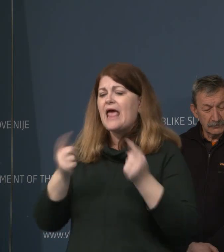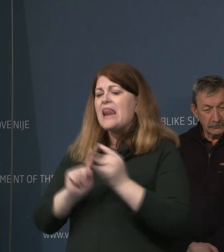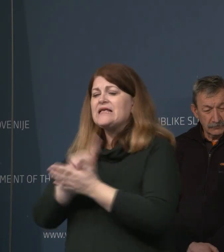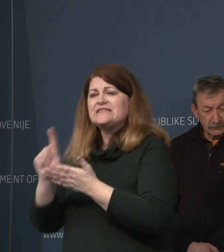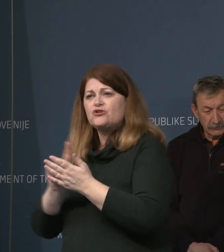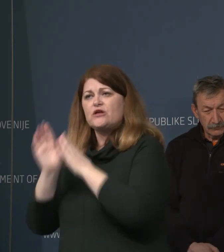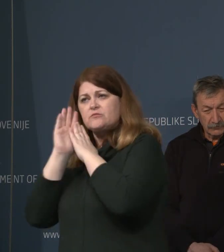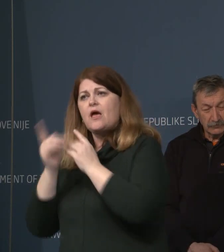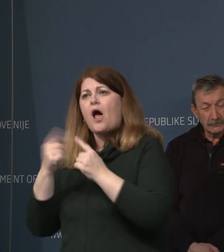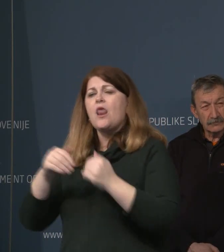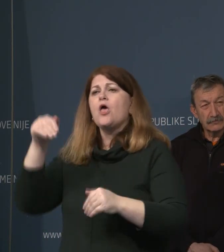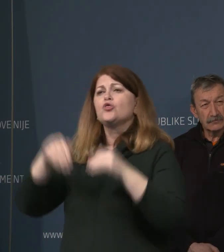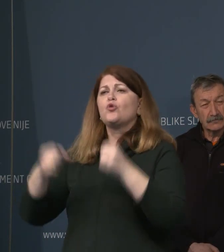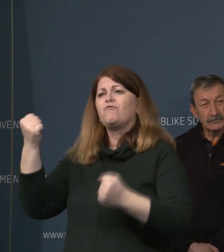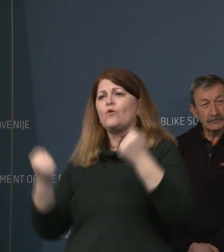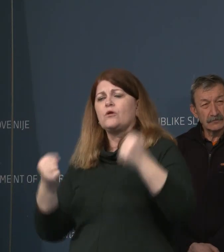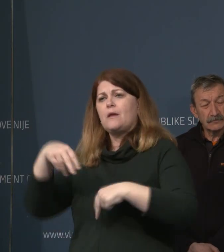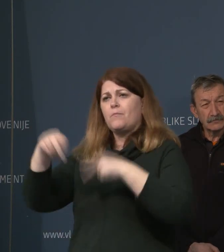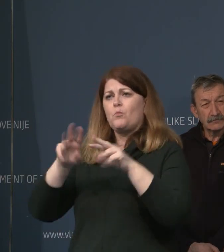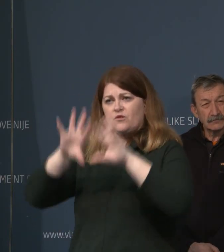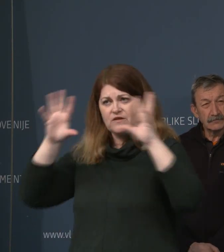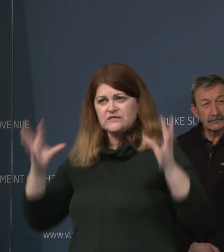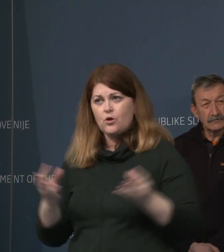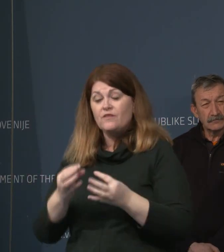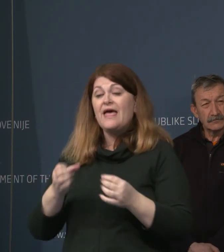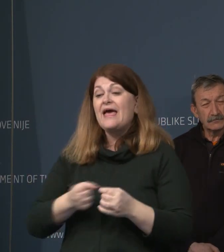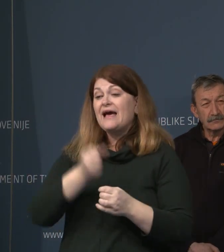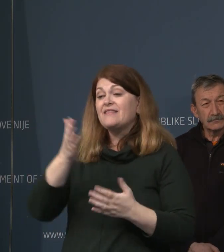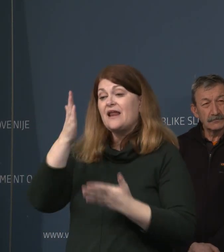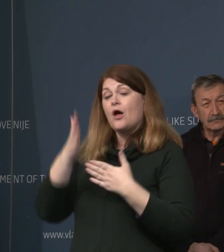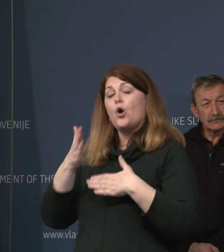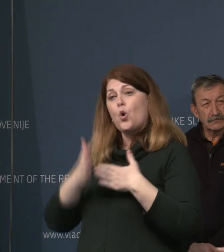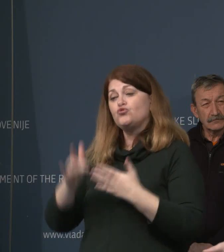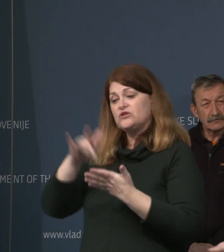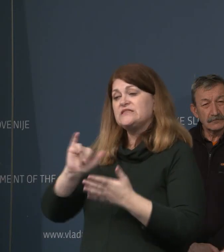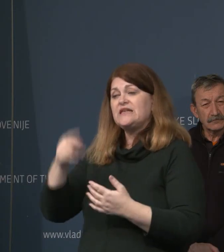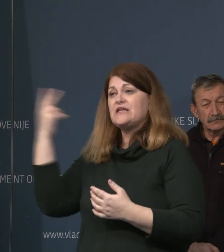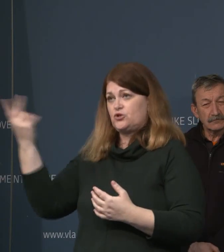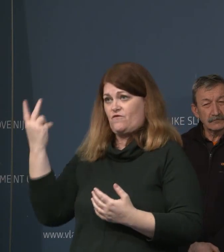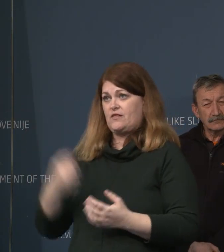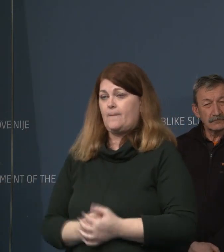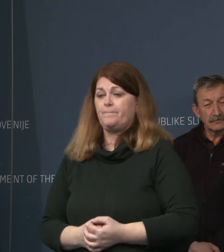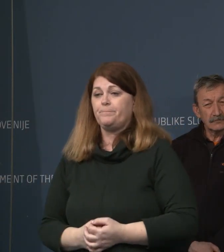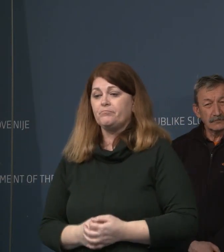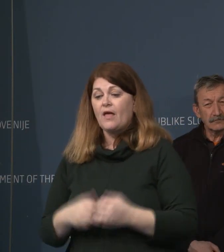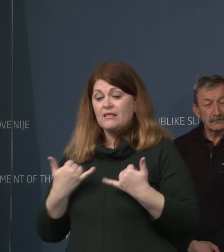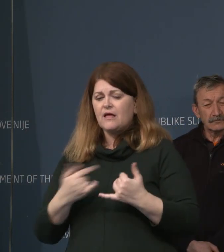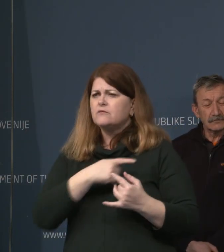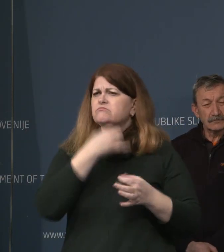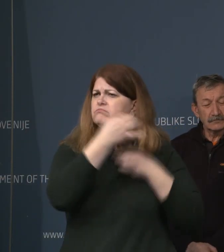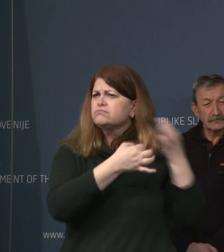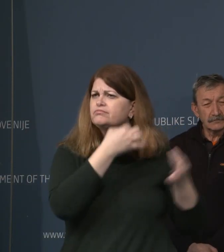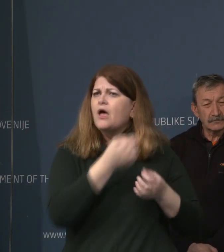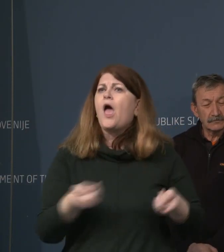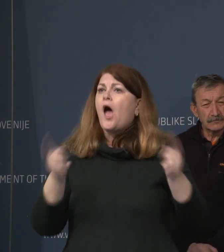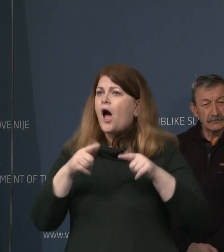ter tovorna vozila oziroma tovorni promet v celoti, katerega končna destinacija je v Sloveniji. Praktično danes so me spraševali, ali